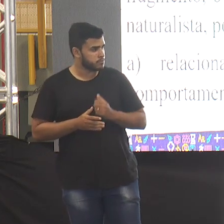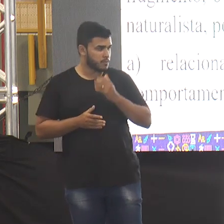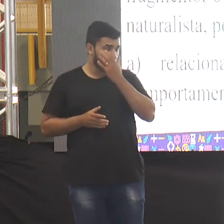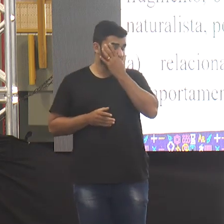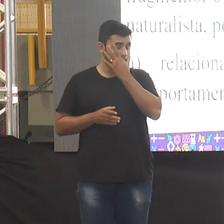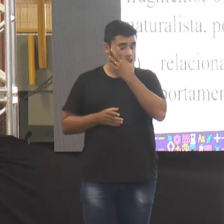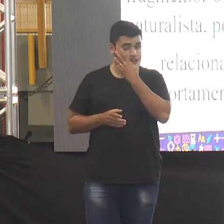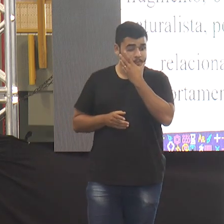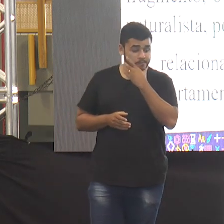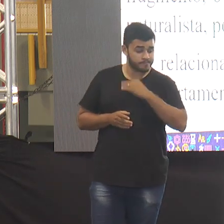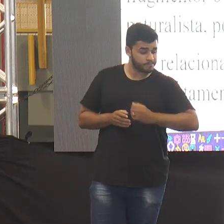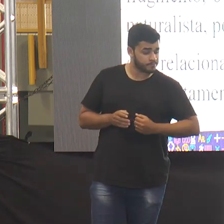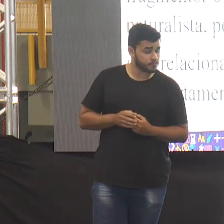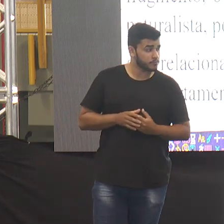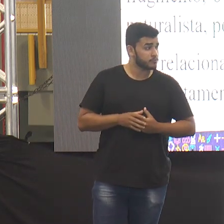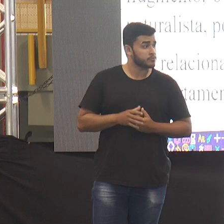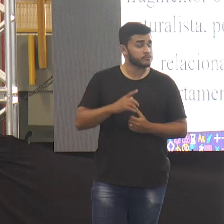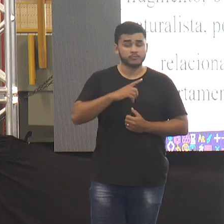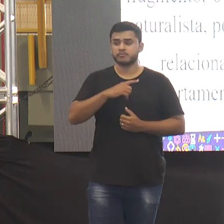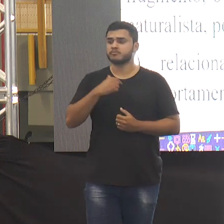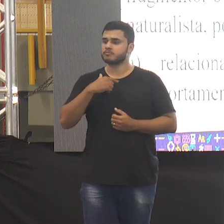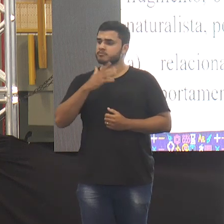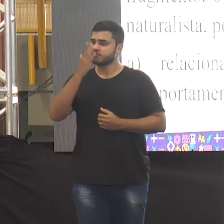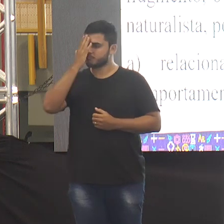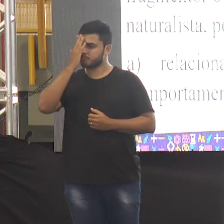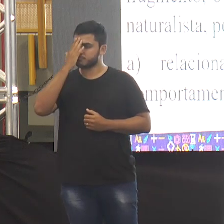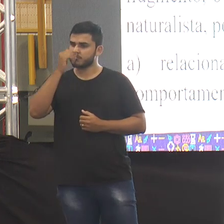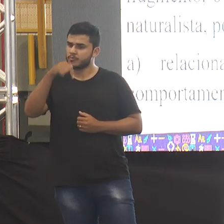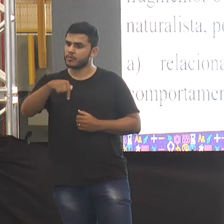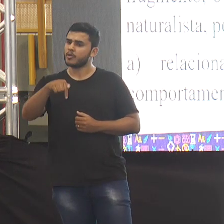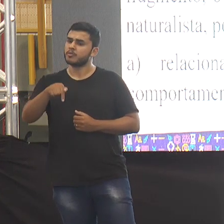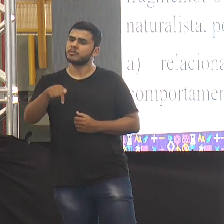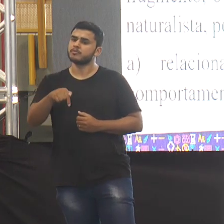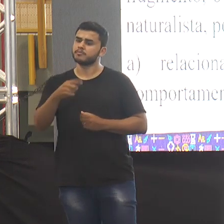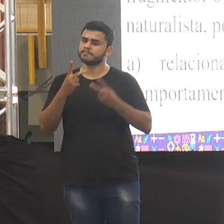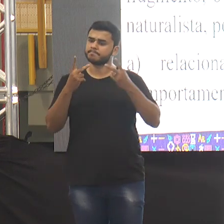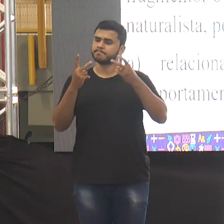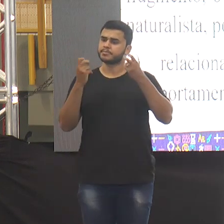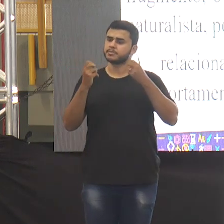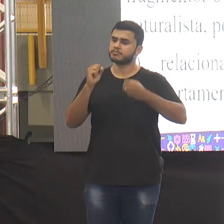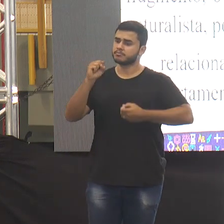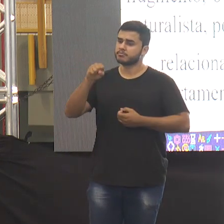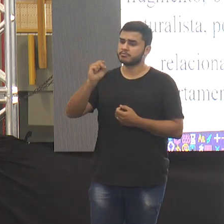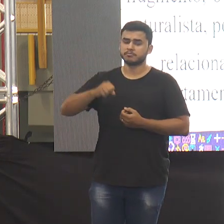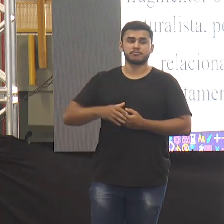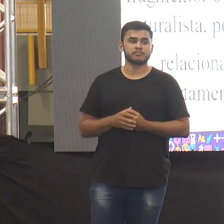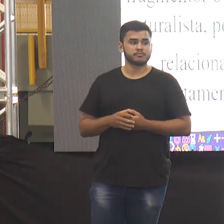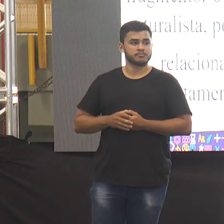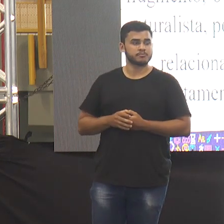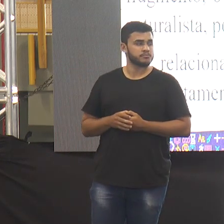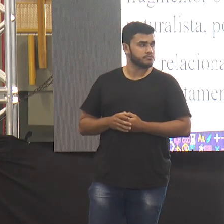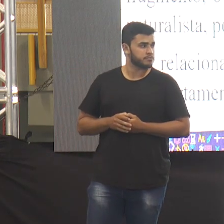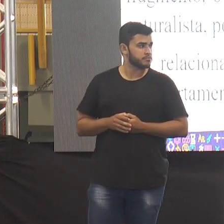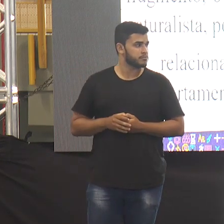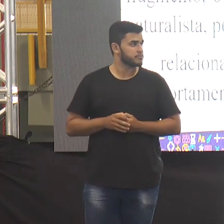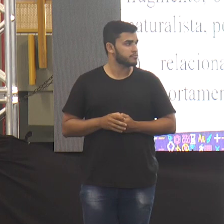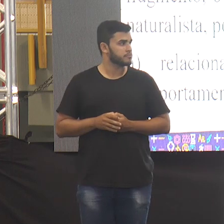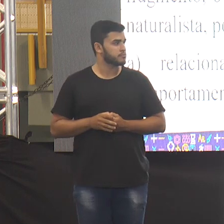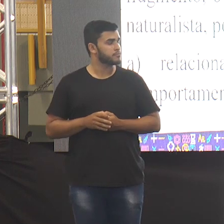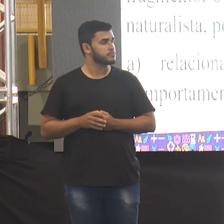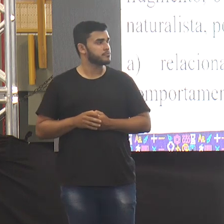A gente tem a nossa versão hoje, né? Mas vamos deixar para lá, porque senão...